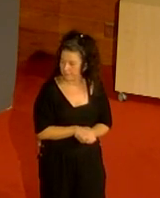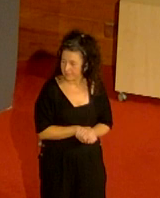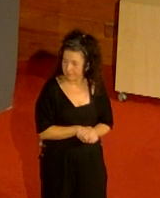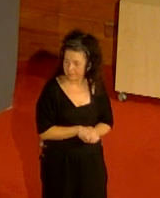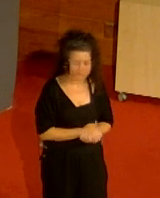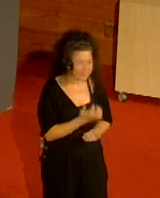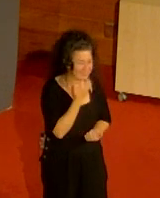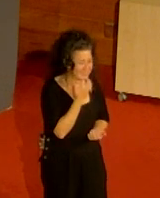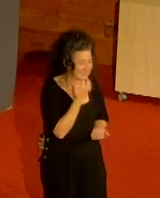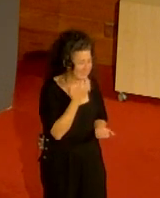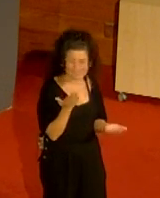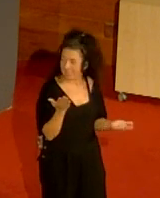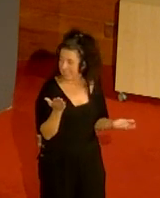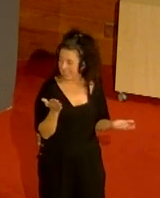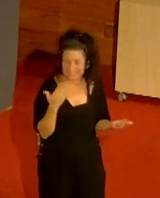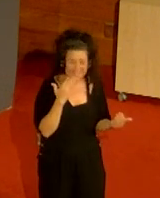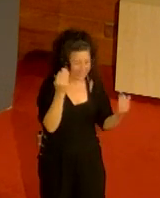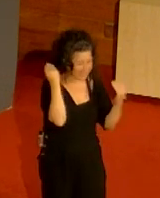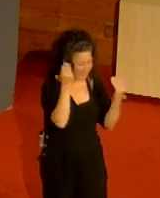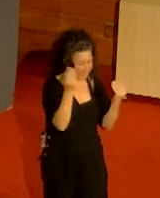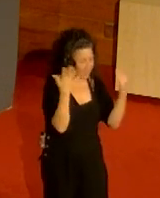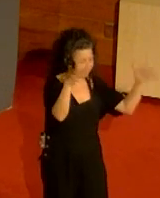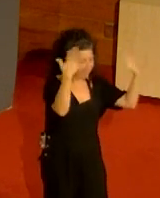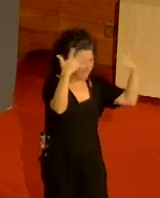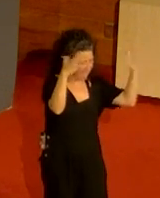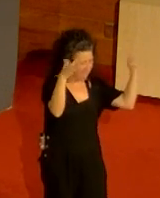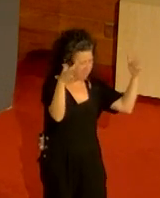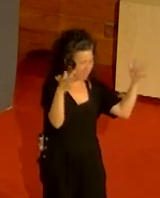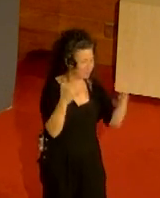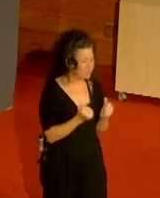Si nadie se anima, yo creo que se merece un aplauso.